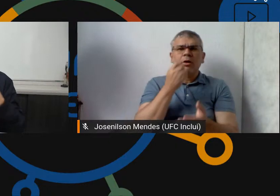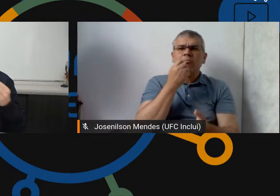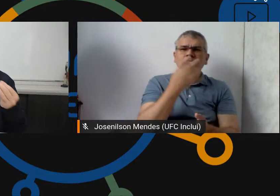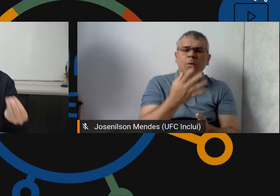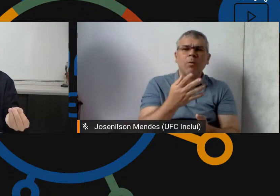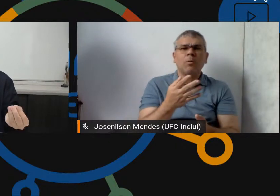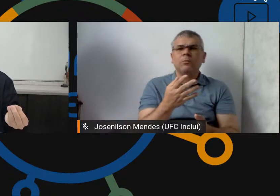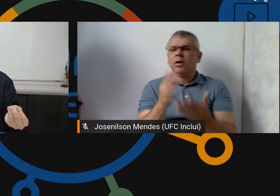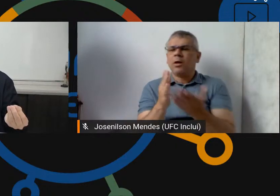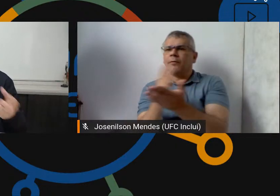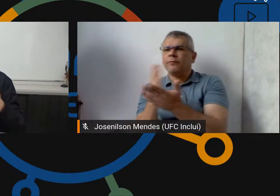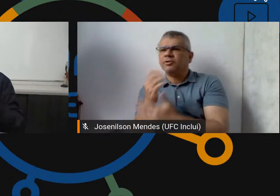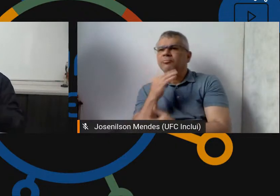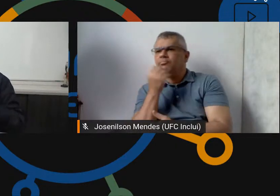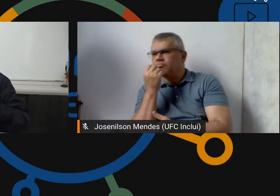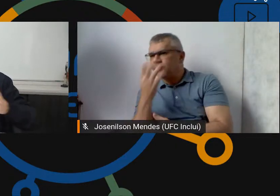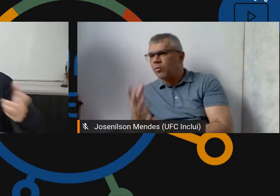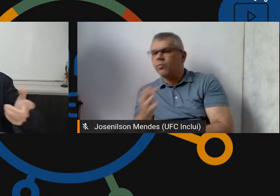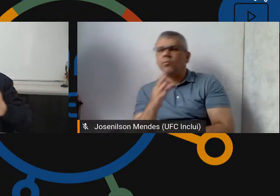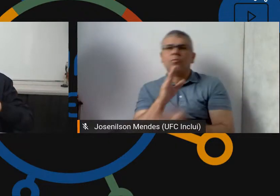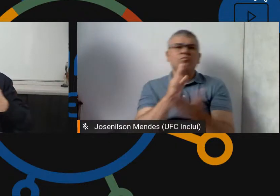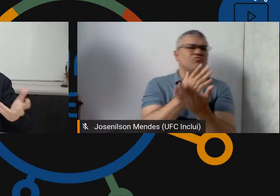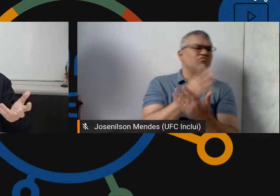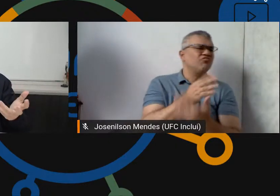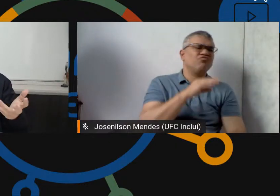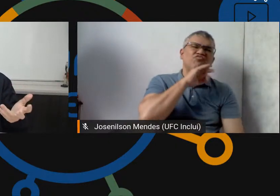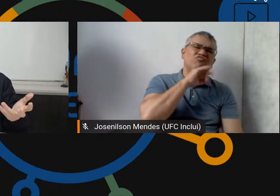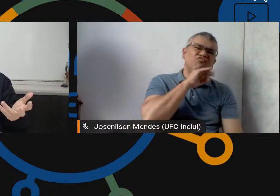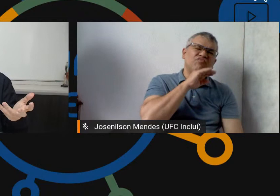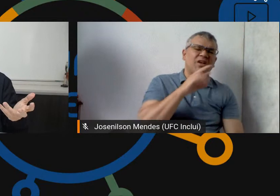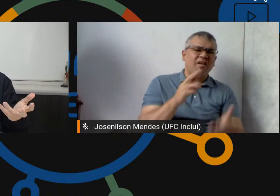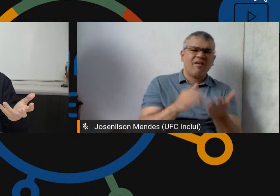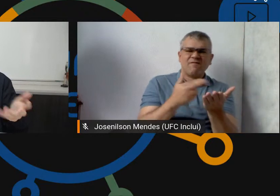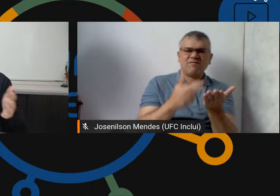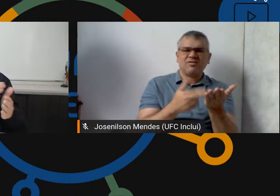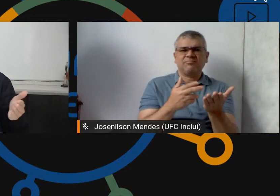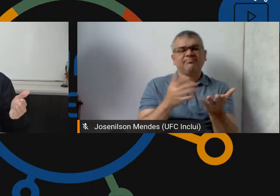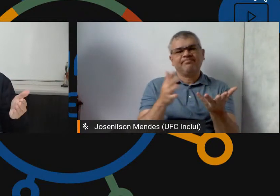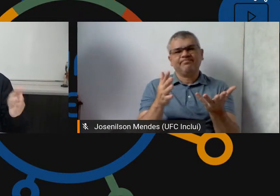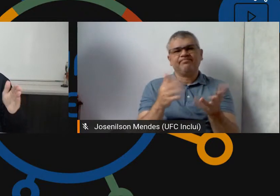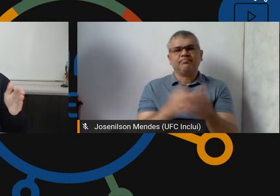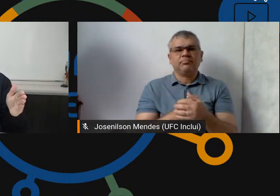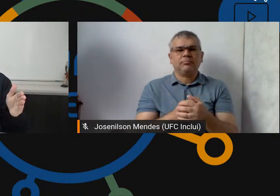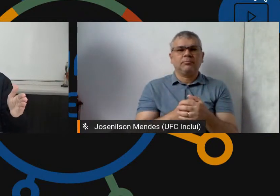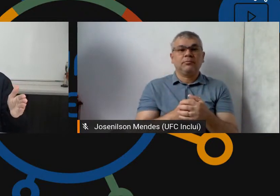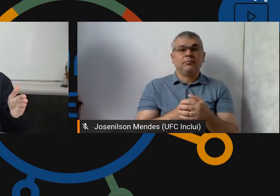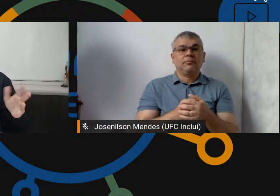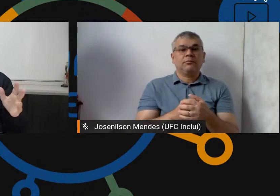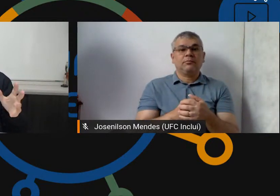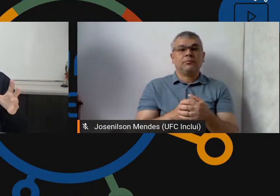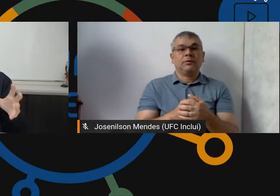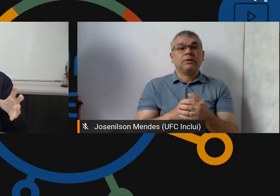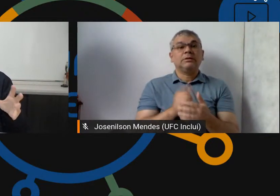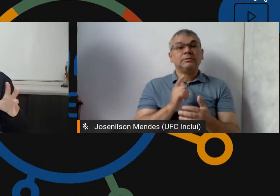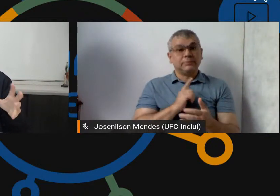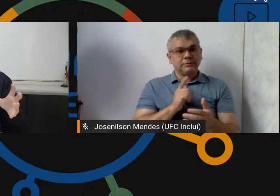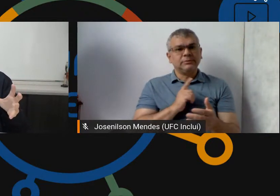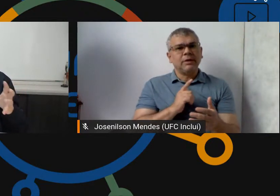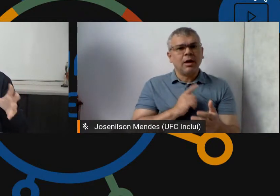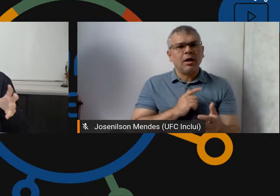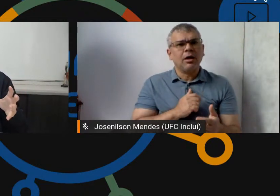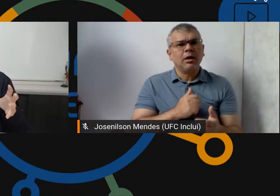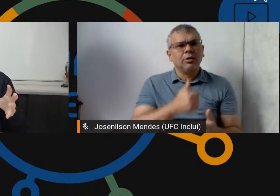são as revistas ruins. Só que essa divisão de bom e de ruim, né, mesmo que seja um degradê, ela